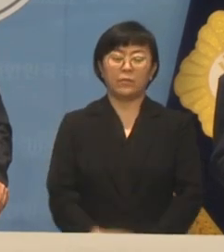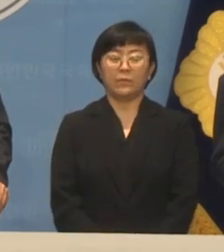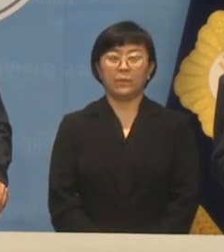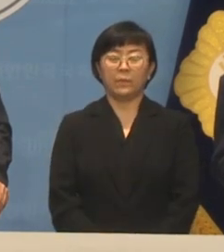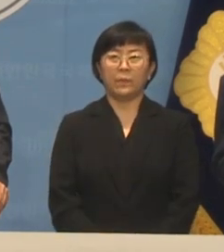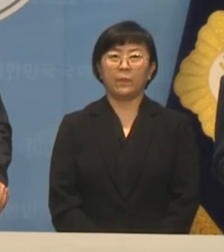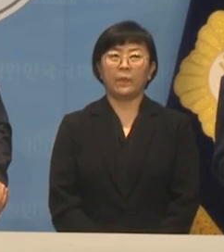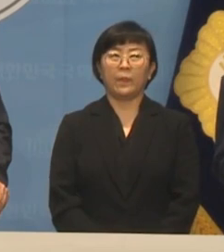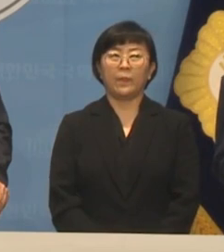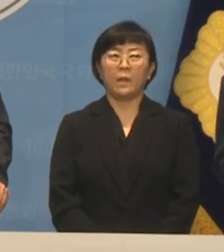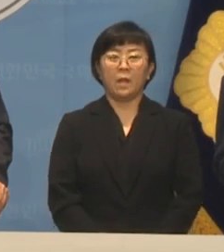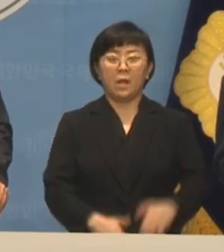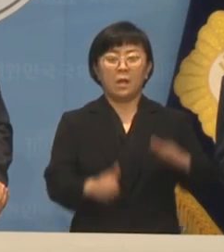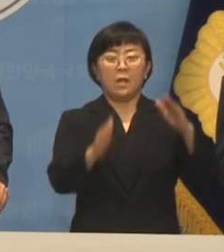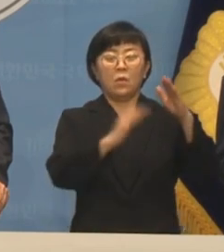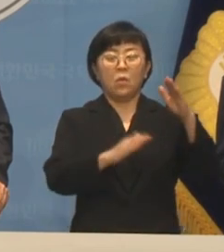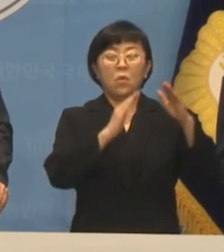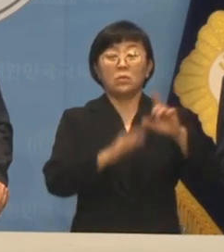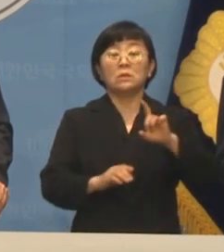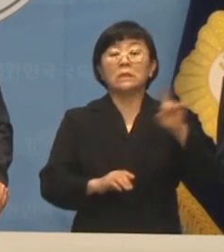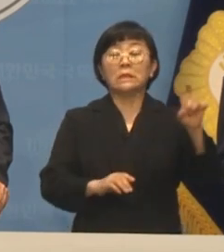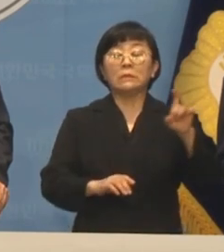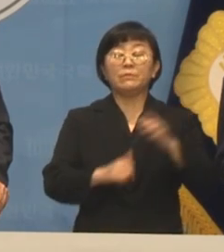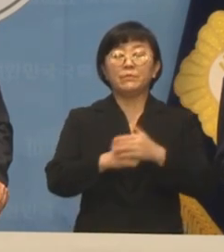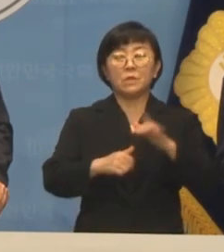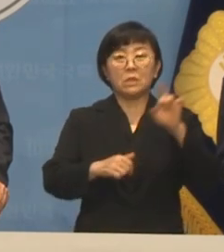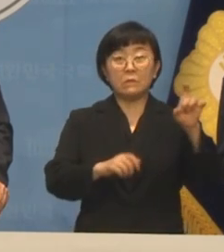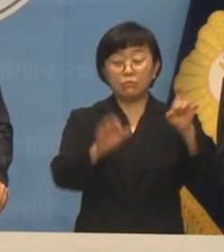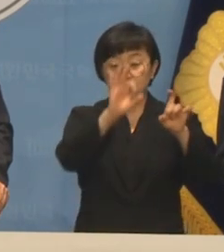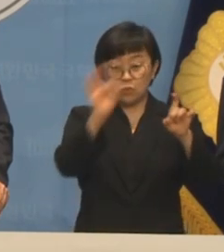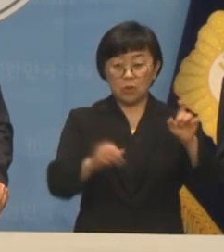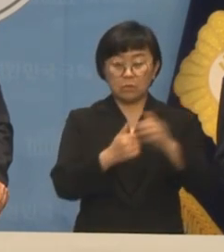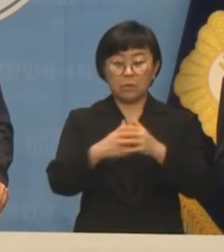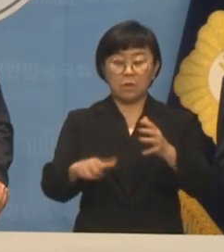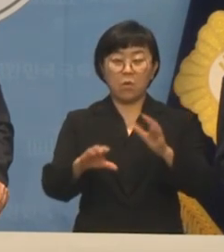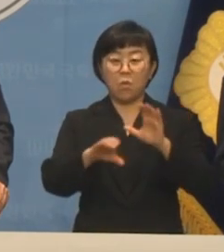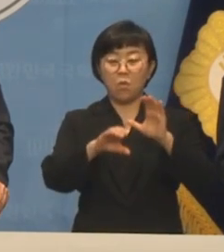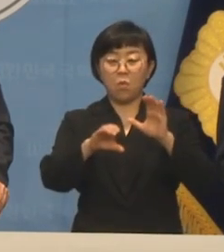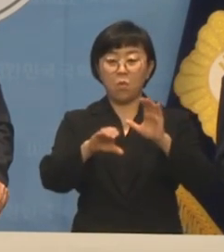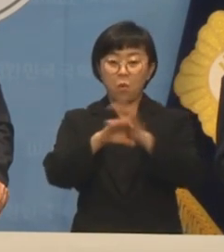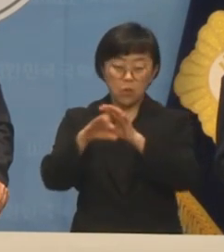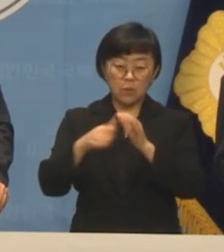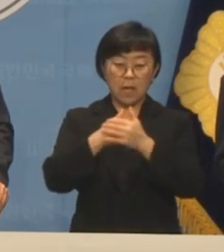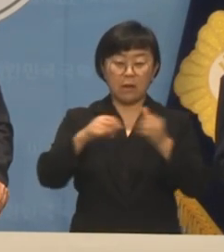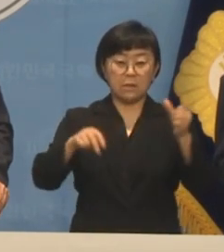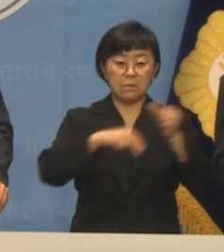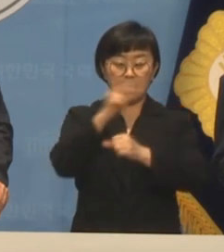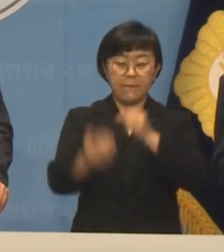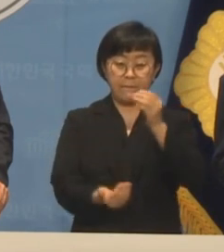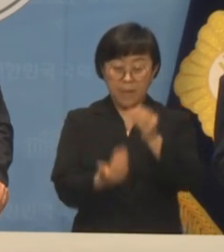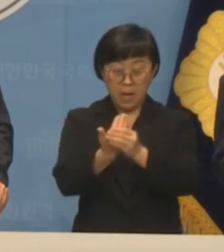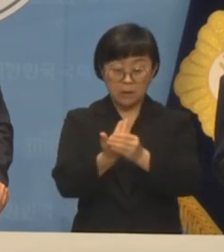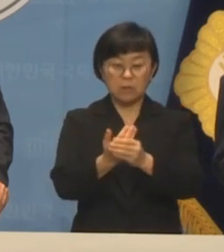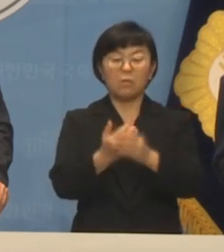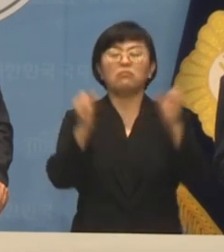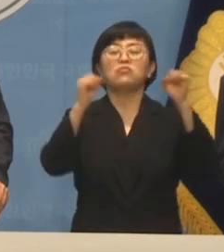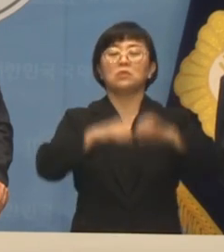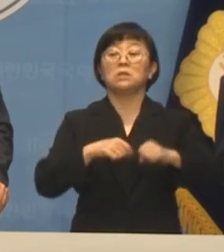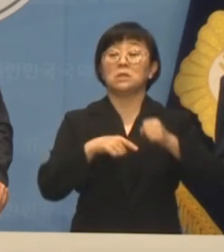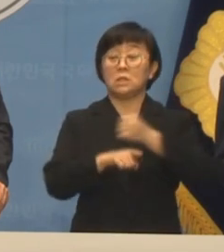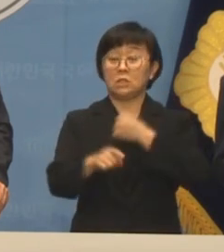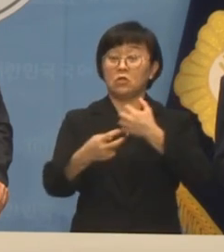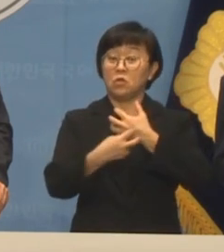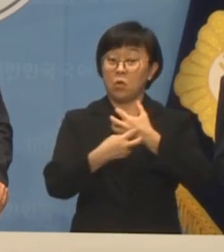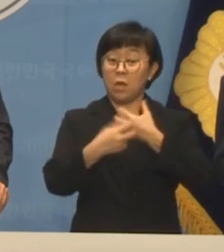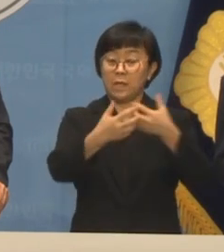공공의료 비중이 10%도 되지 않는 우리나라가 코로나 재난 환경에 무너졌던 이유도 여기에 있습니다.